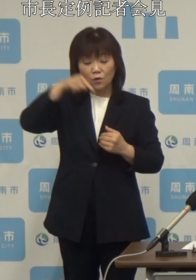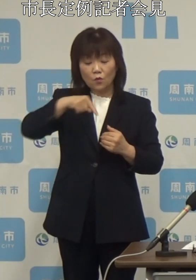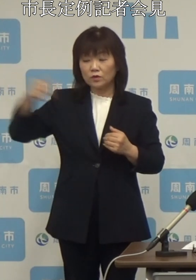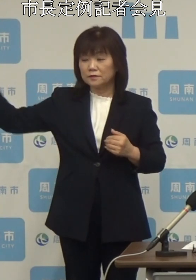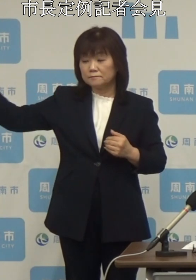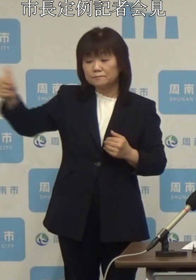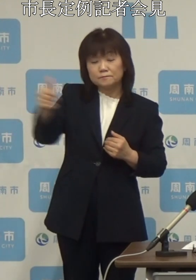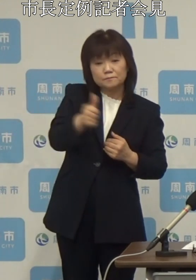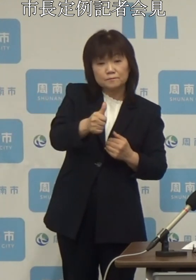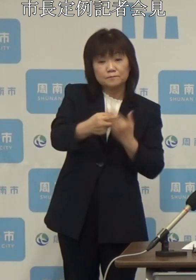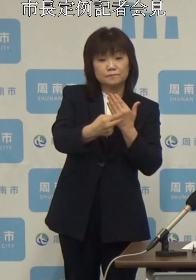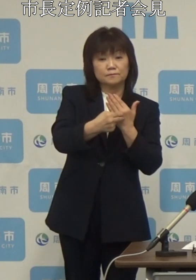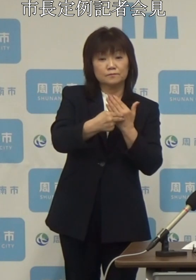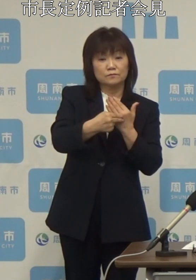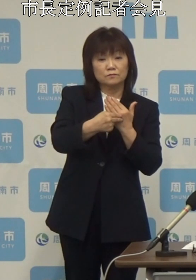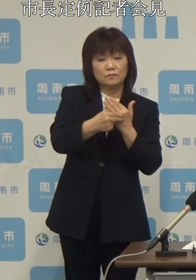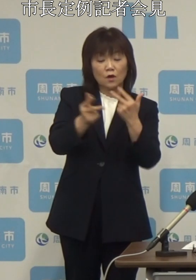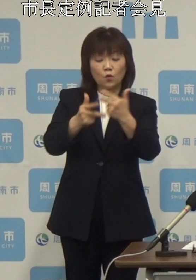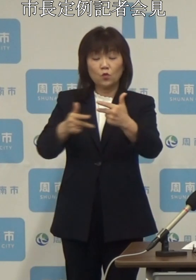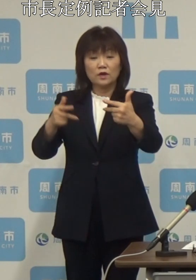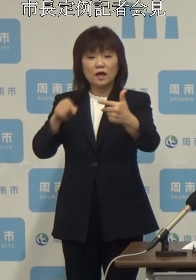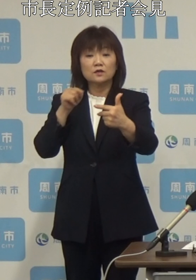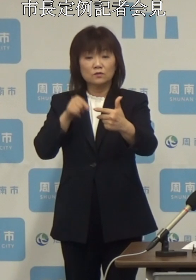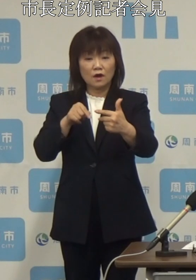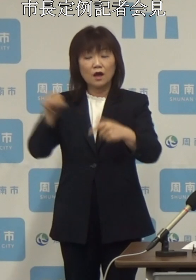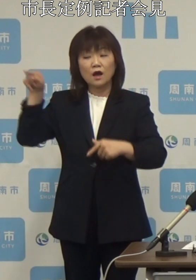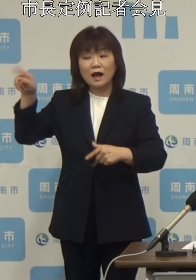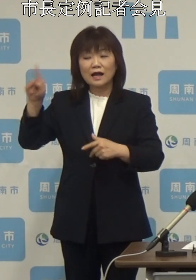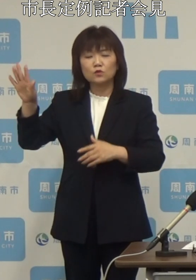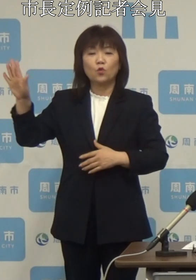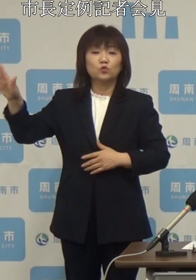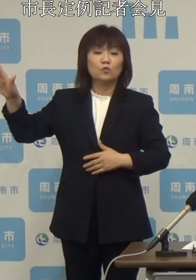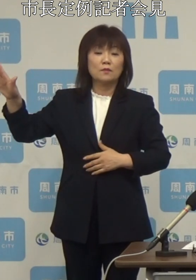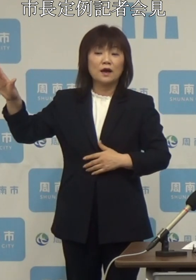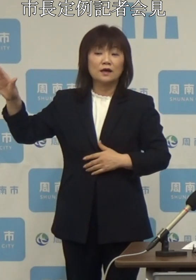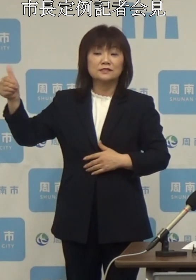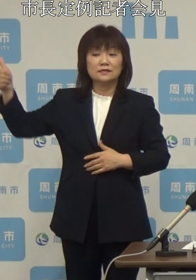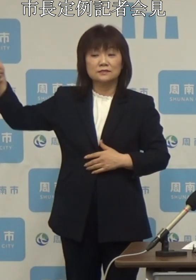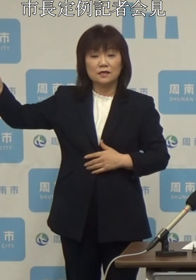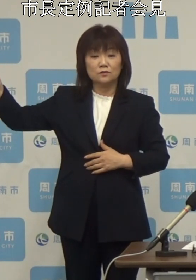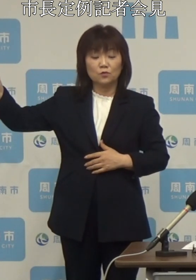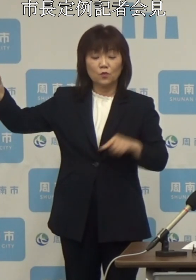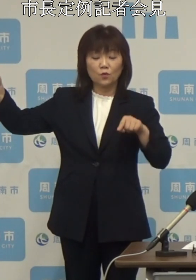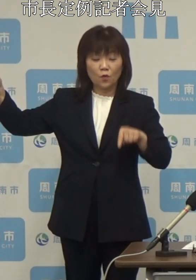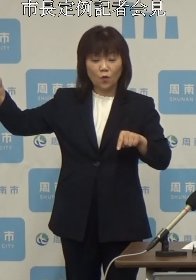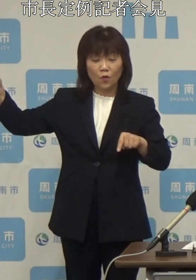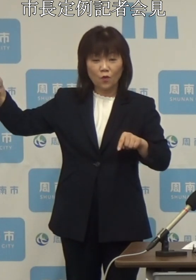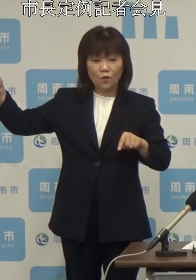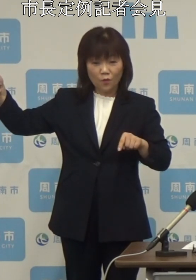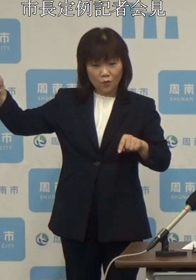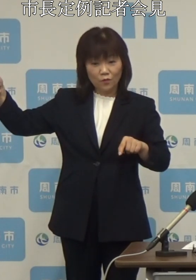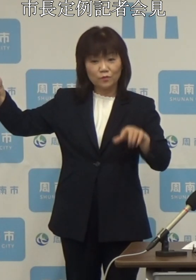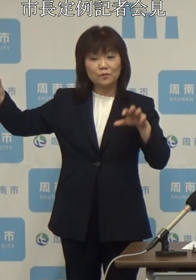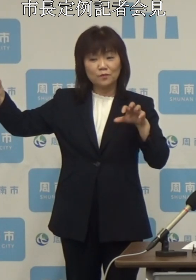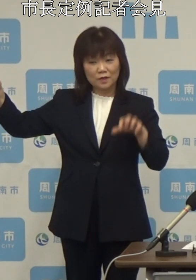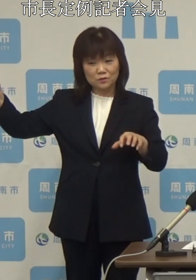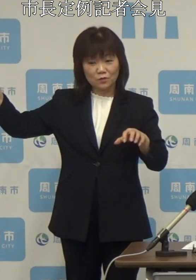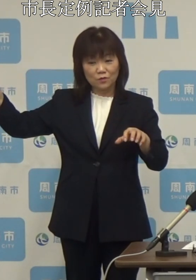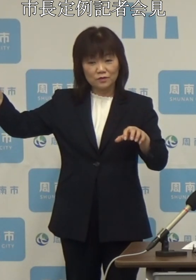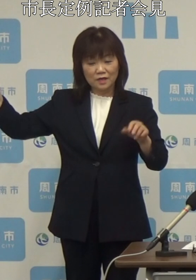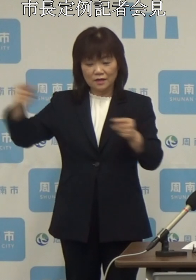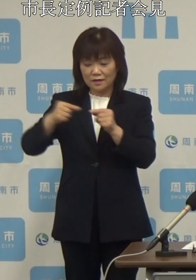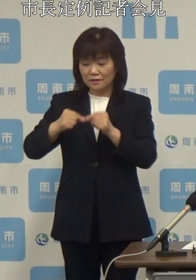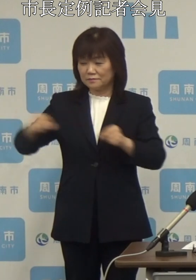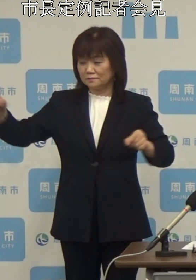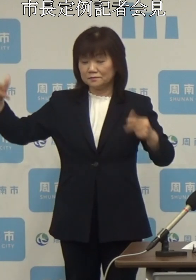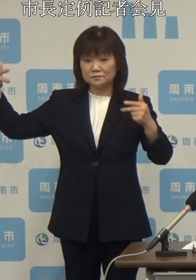所に参りますが、オンライン診療は鹿野診療所にいる医師と巡回診療所を回線で